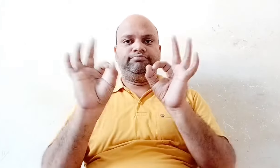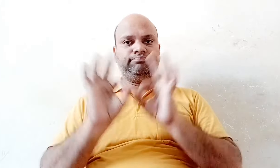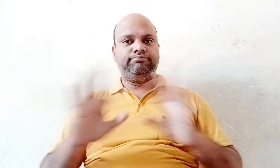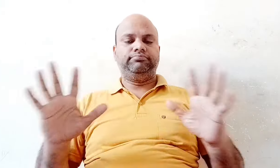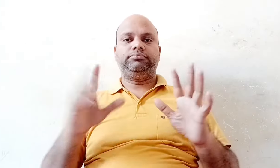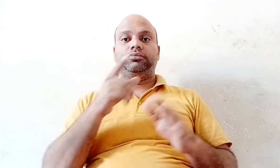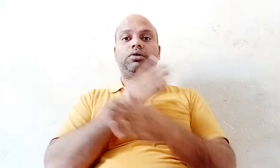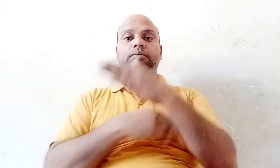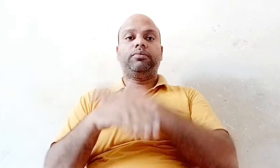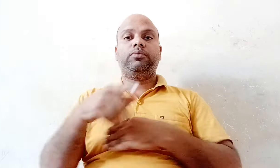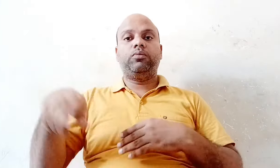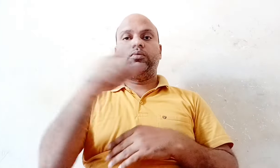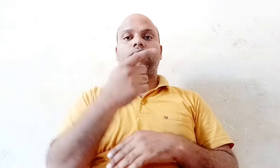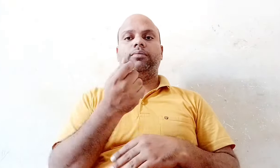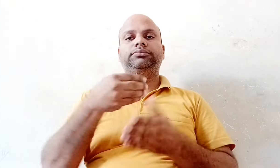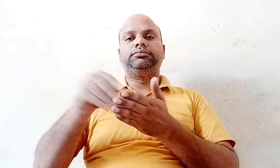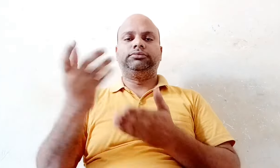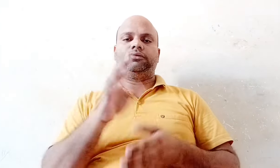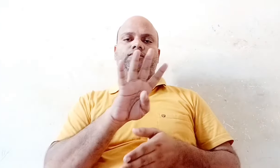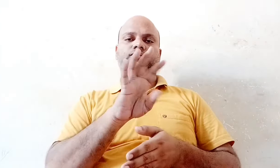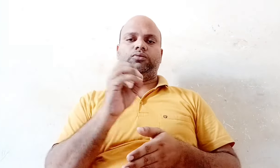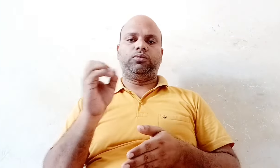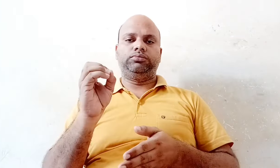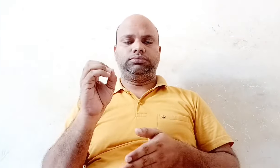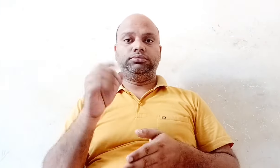Ki Onalena Portela Essa. Essa. O. Portela